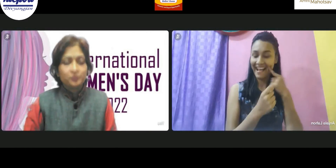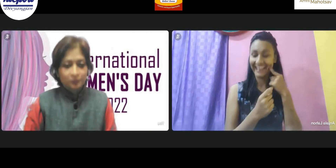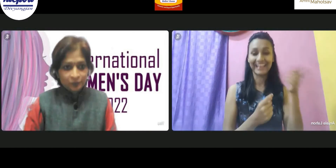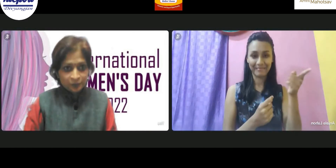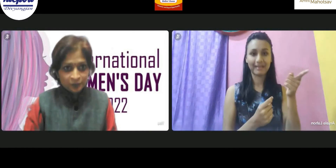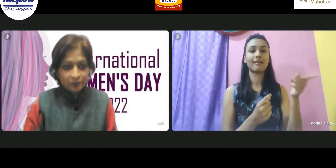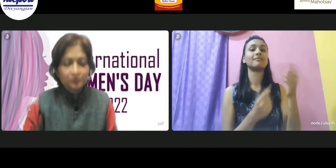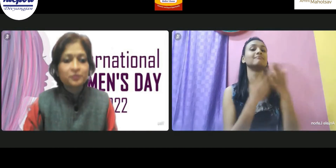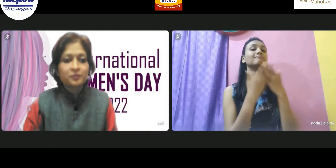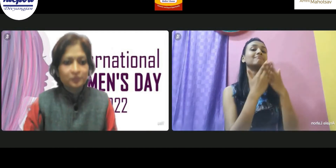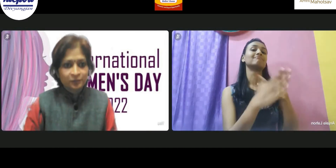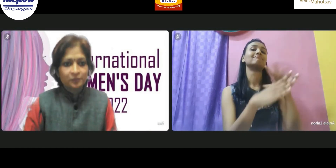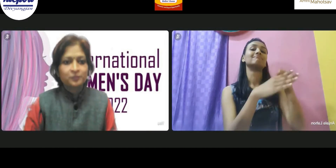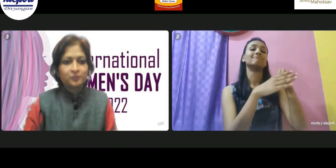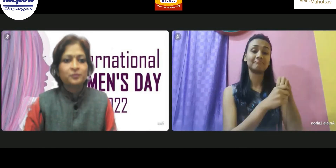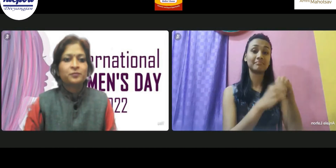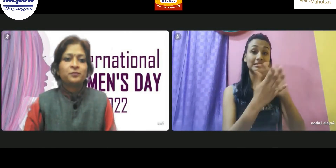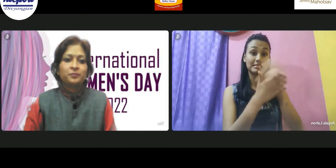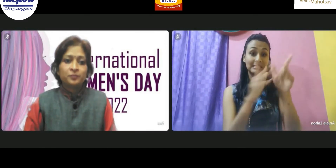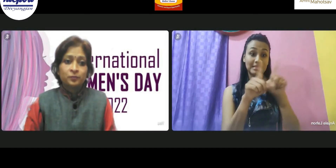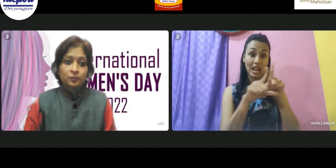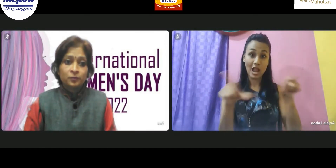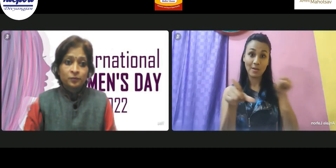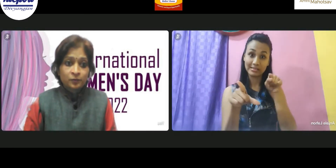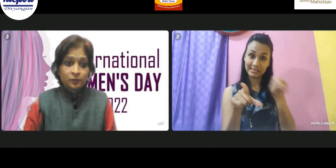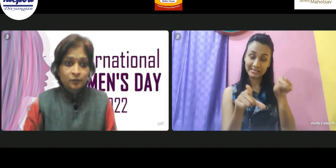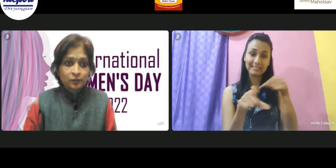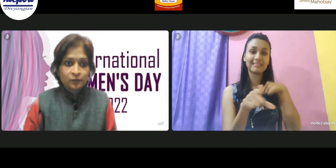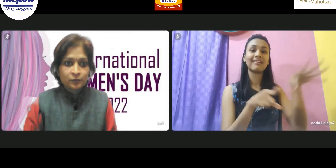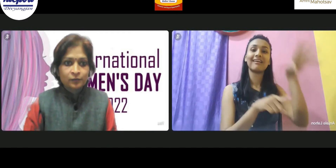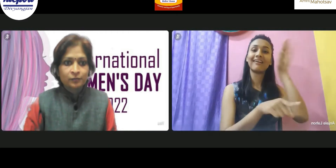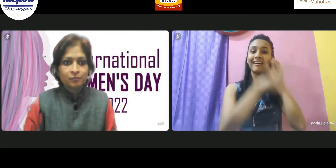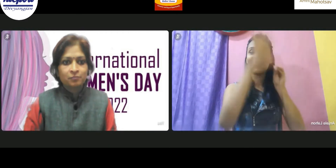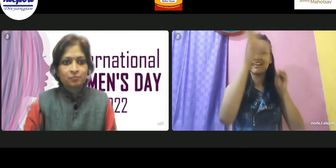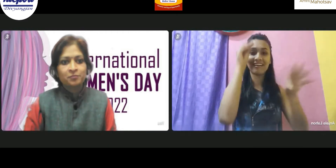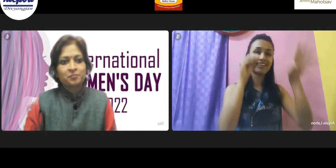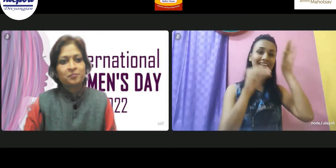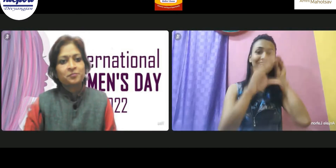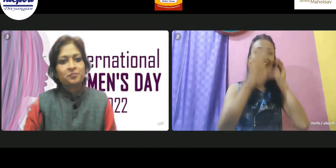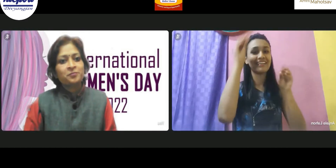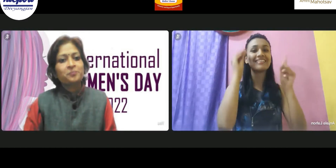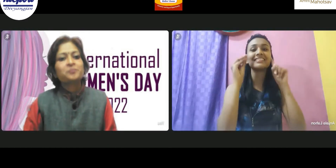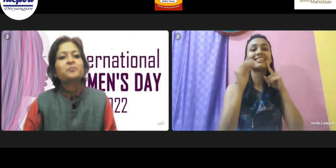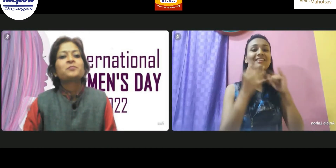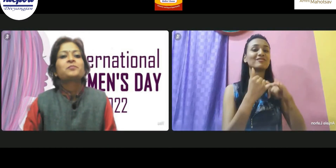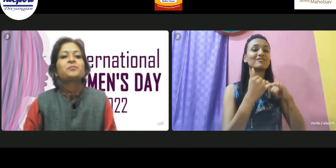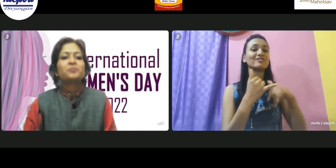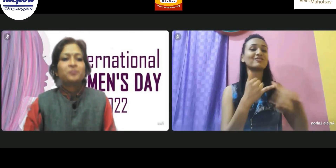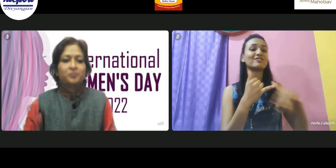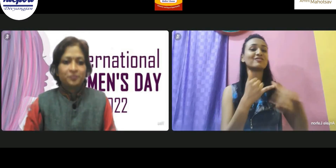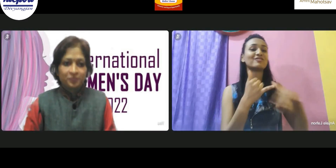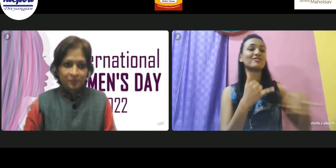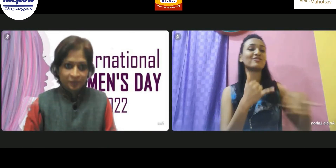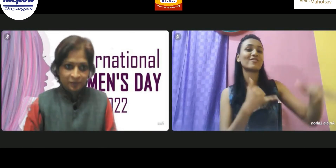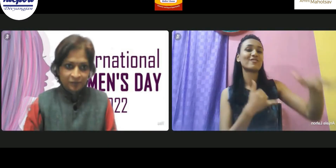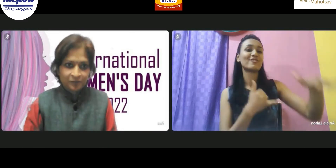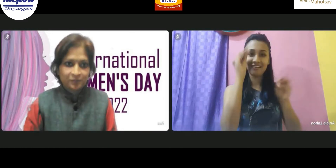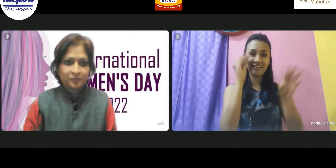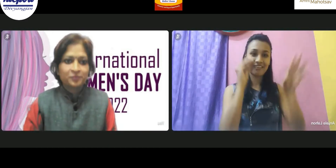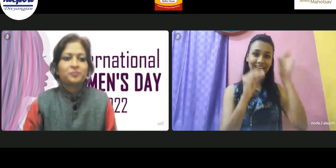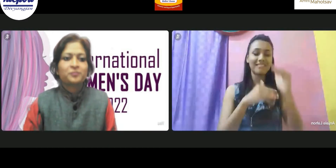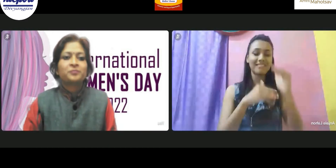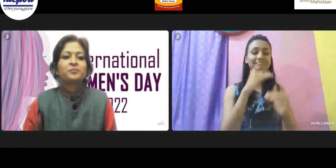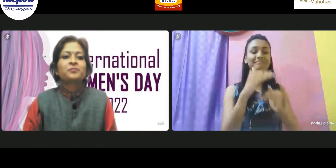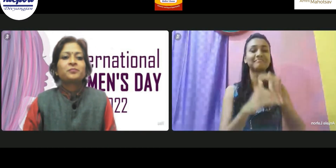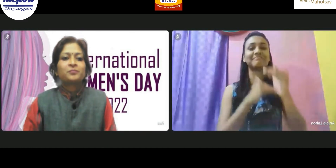और उस कॉलेज में जब मैंने एडमिशन लिया, वहां पर मैंने सांकेतिक भाषा यानी साइन लैंग्वेज सीखी, क्योंकि